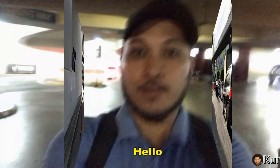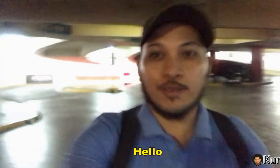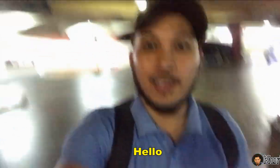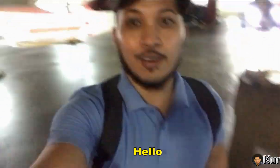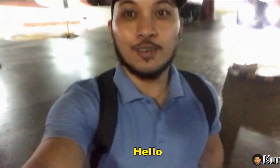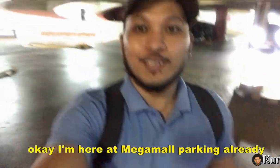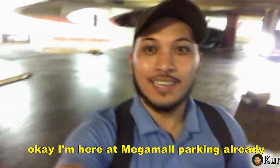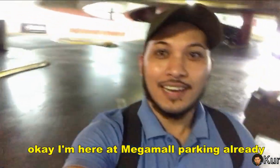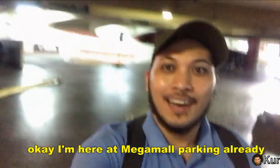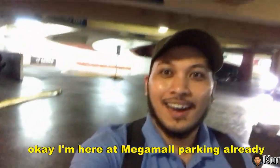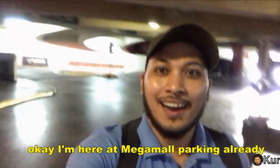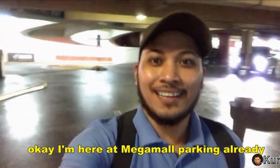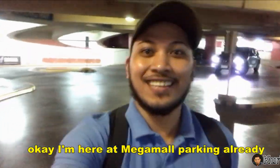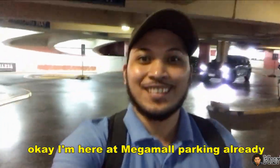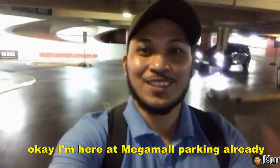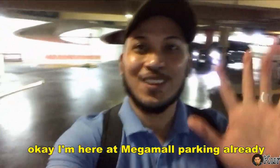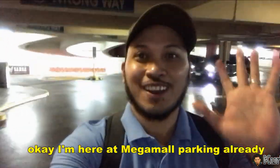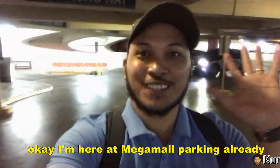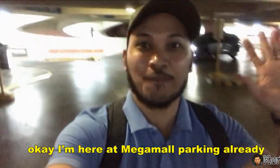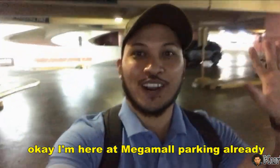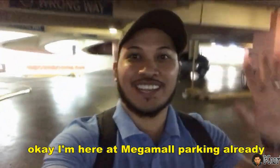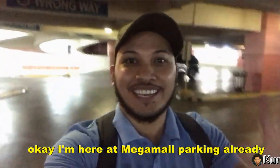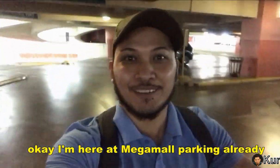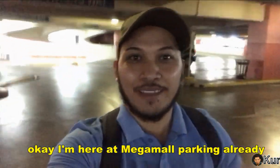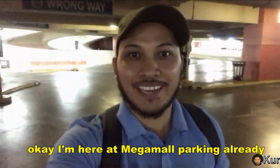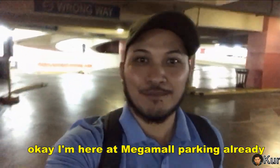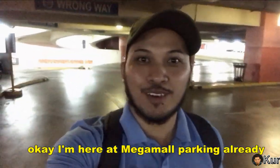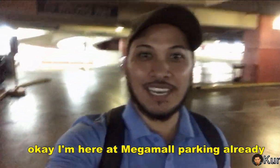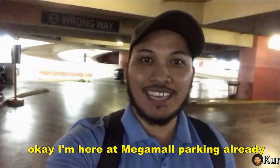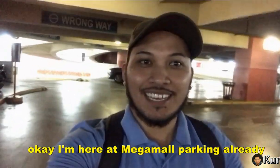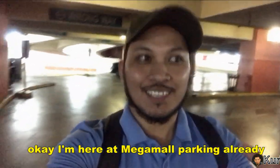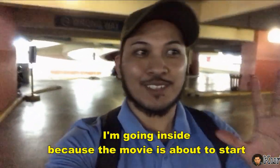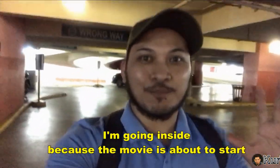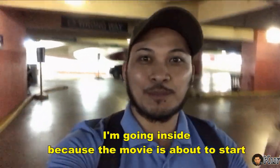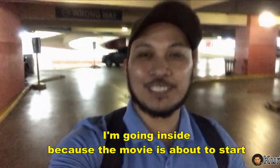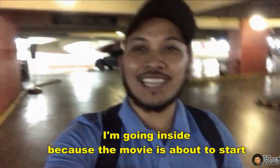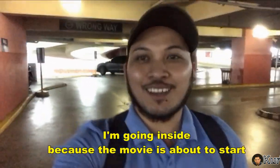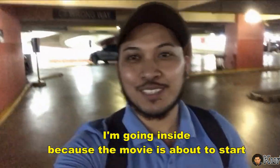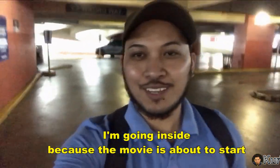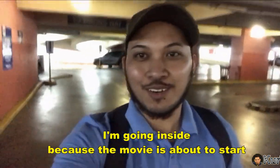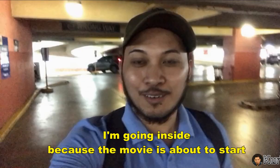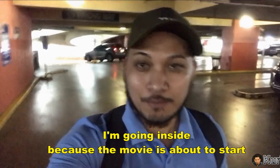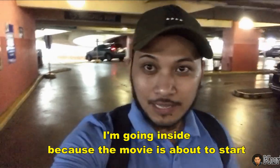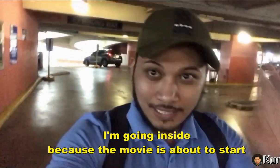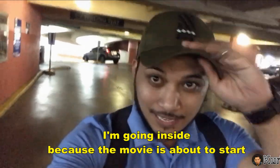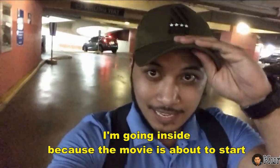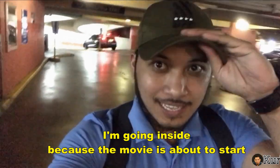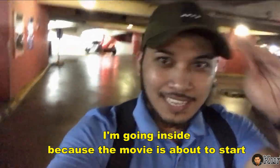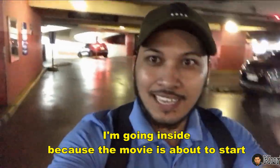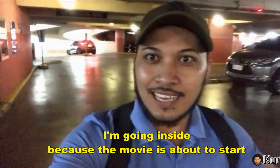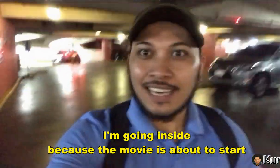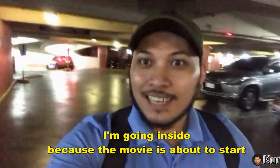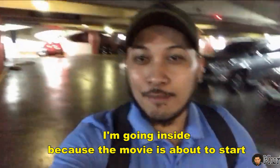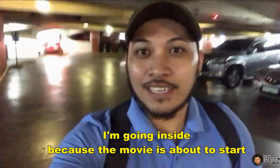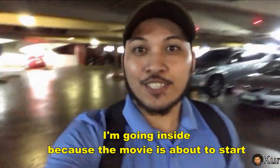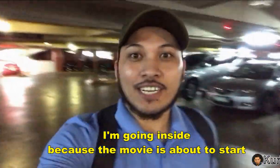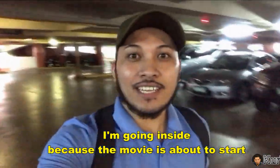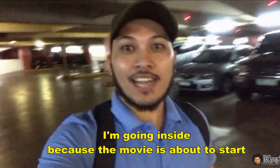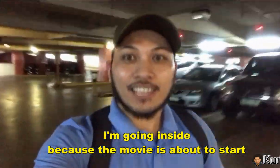So, hello! Nandito na ako sa parking ng Mega Mall. So, pupunta na ako sa loob kasi mag-start na yata